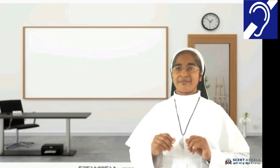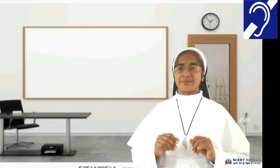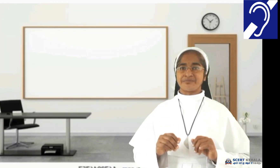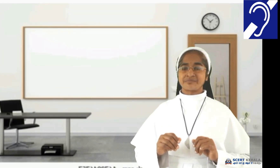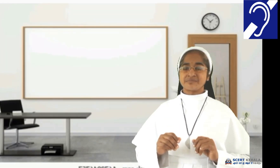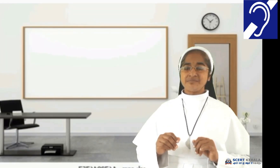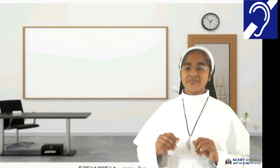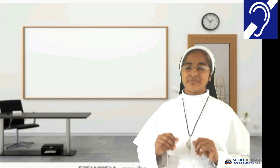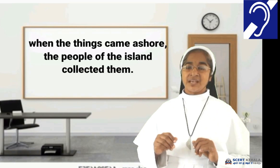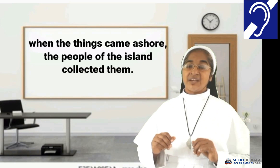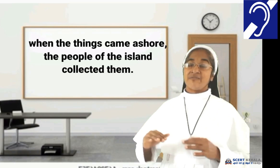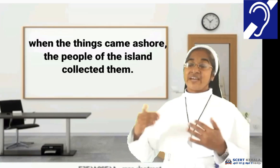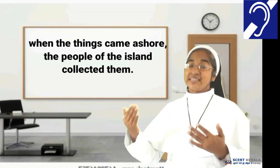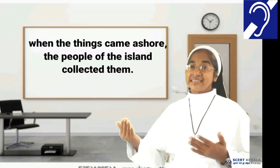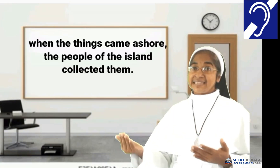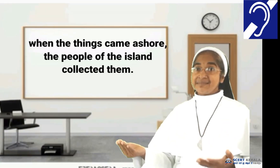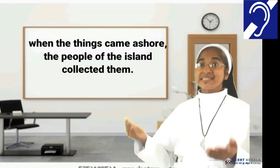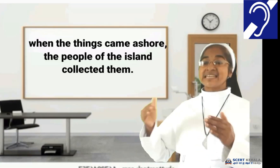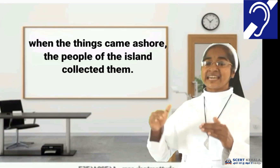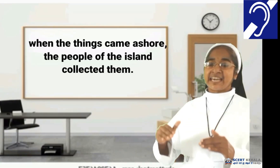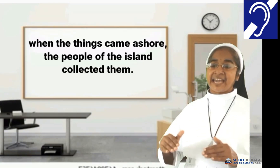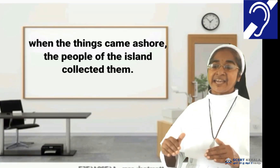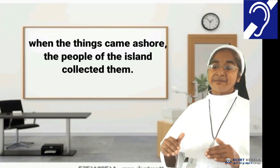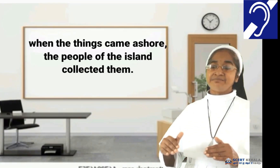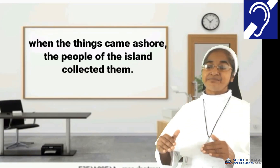വരും. വെൻ ദ തിങ്സ് കെയിം